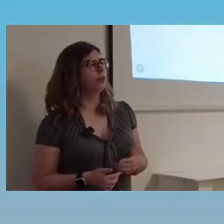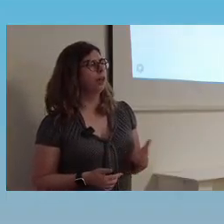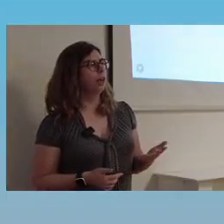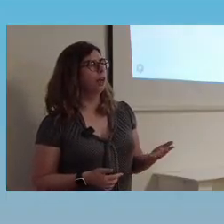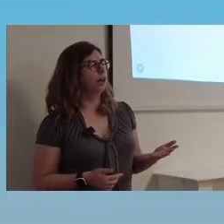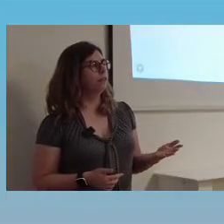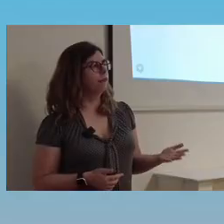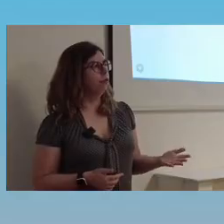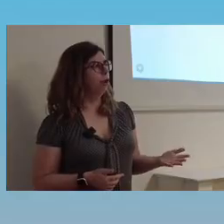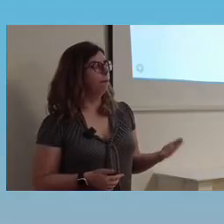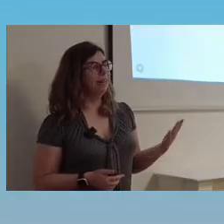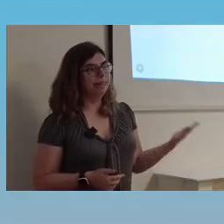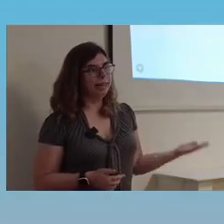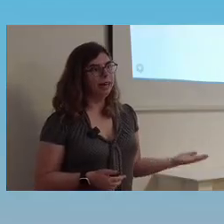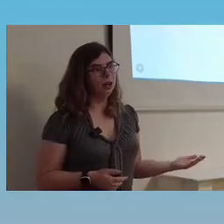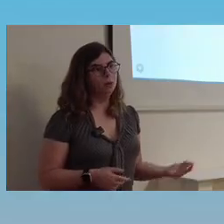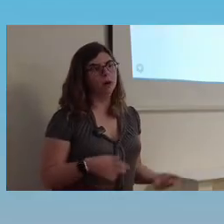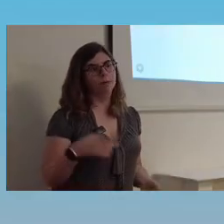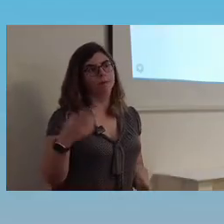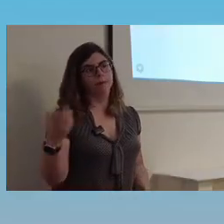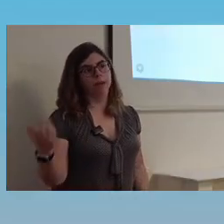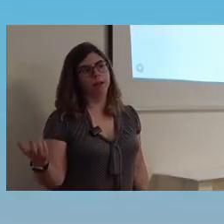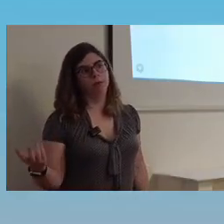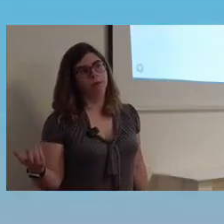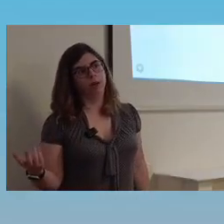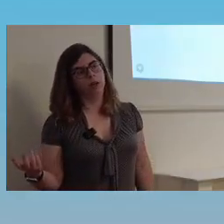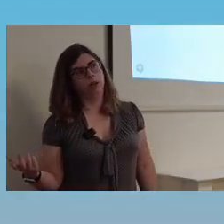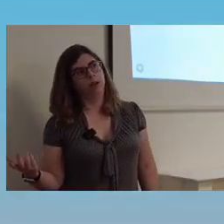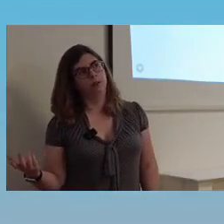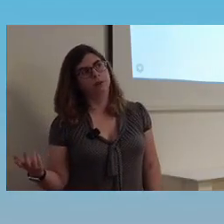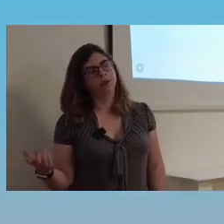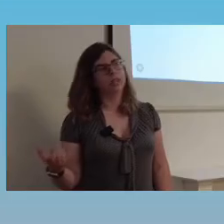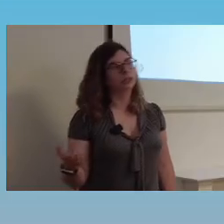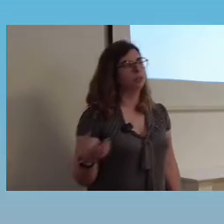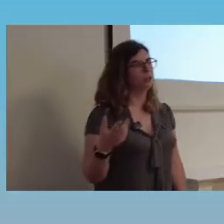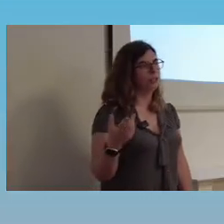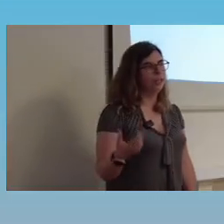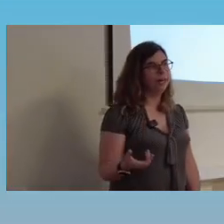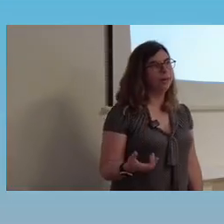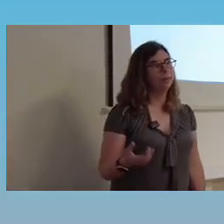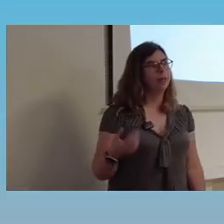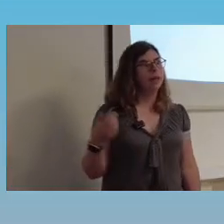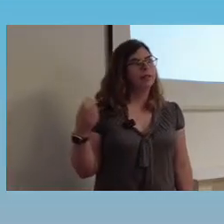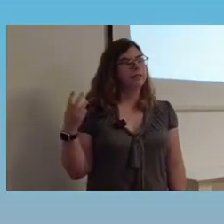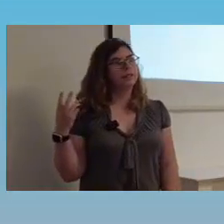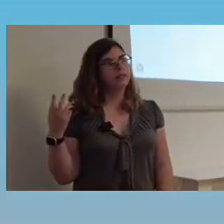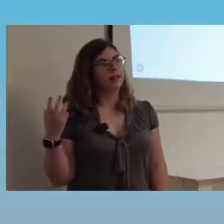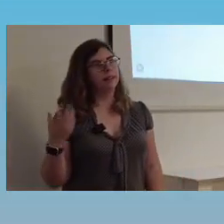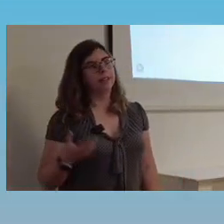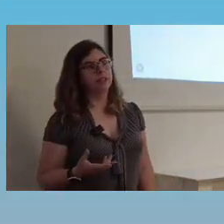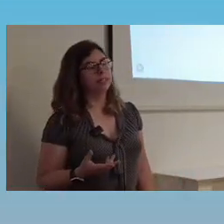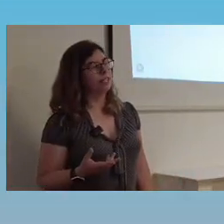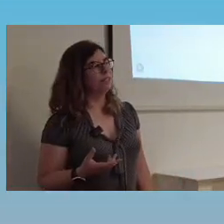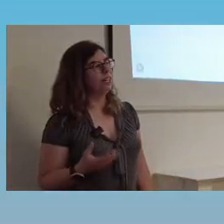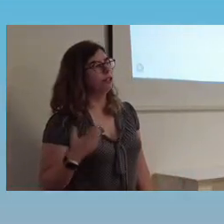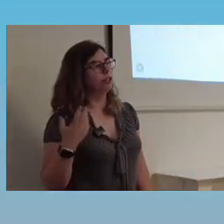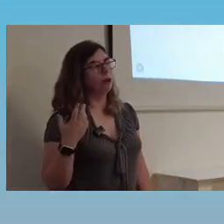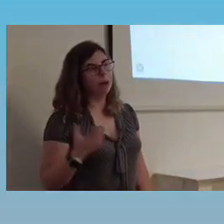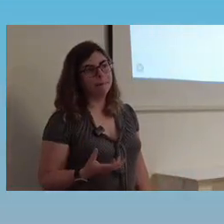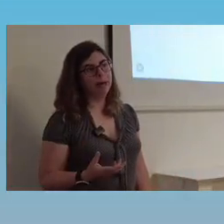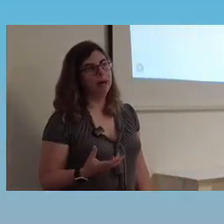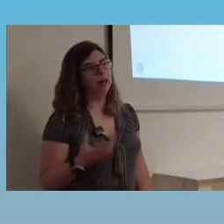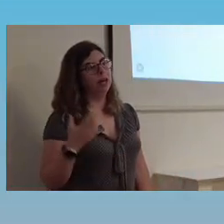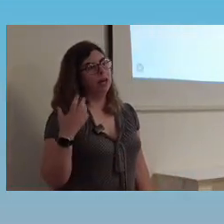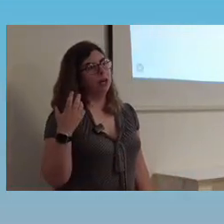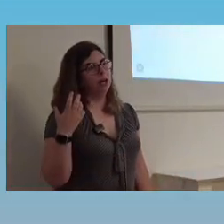sur un rendez-vous médical ou à consultation juridique. L'intelligence artificielle ne